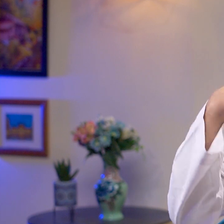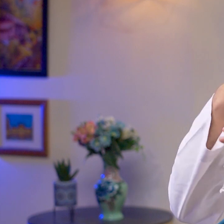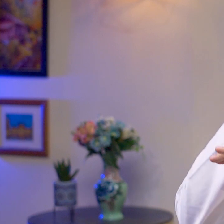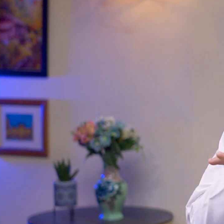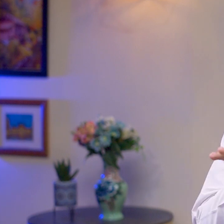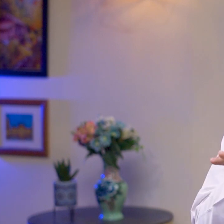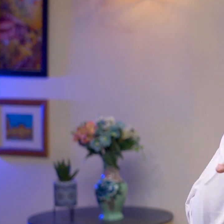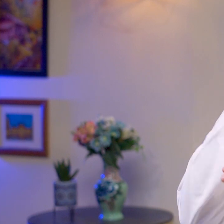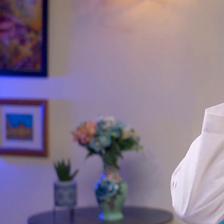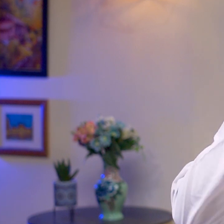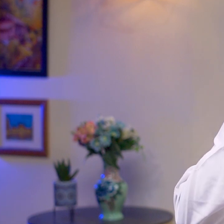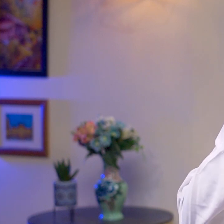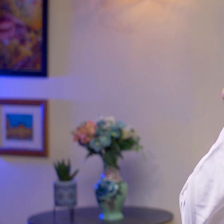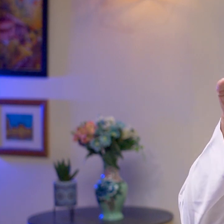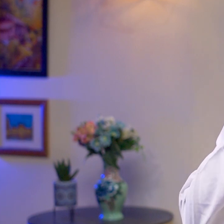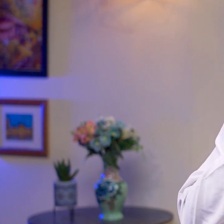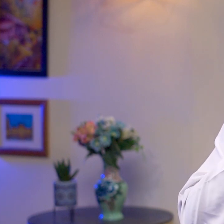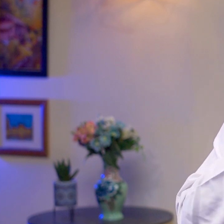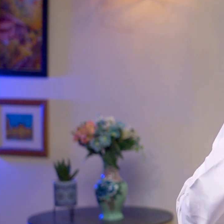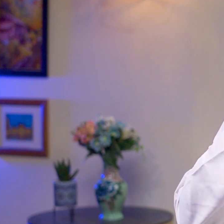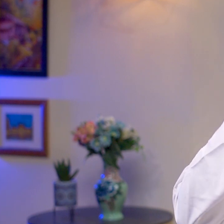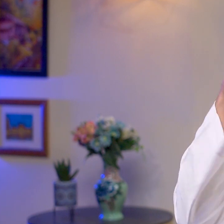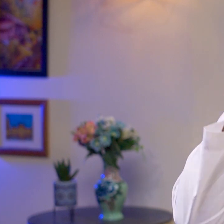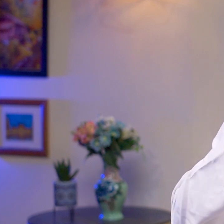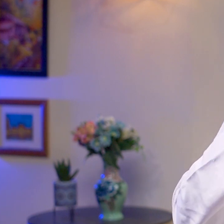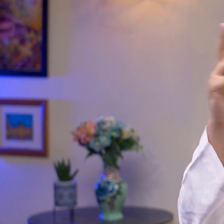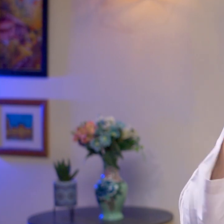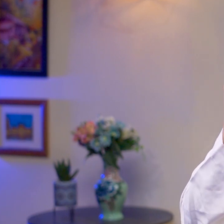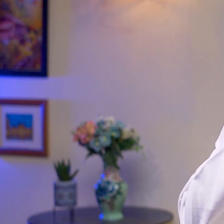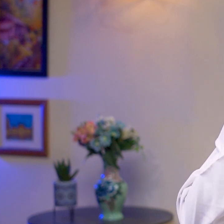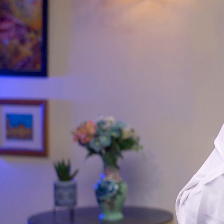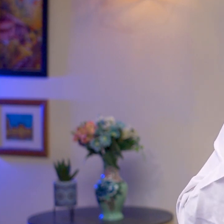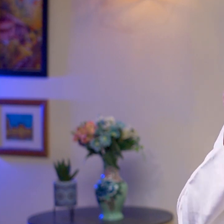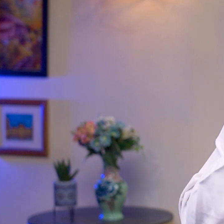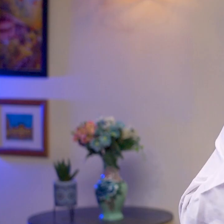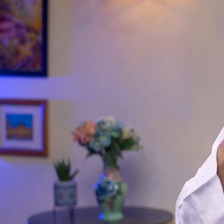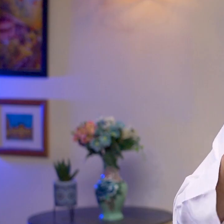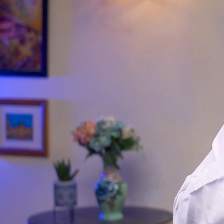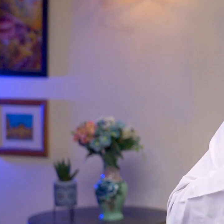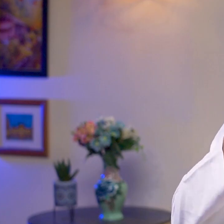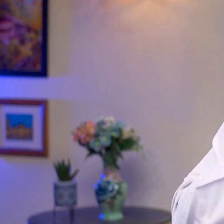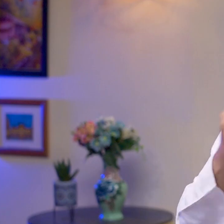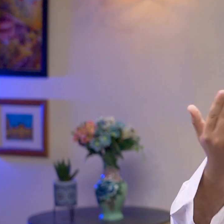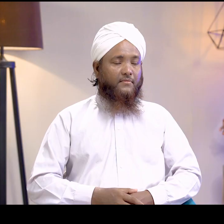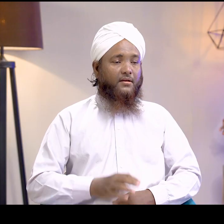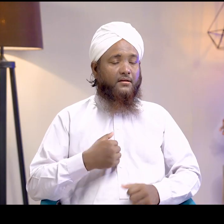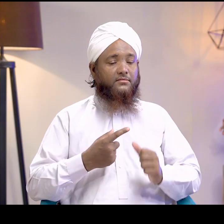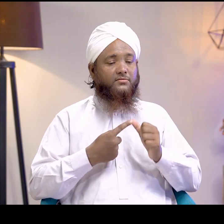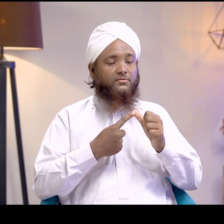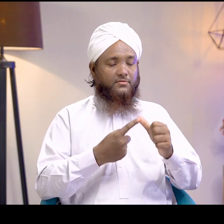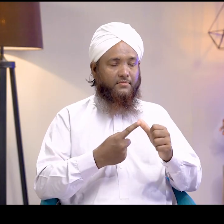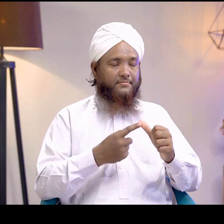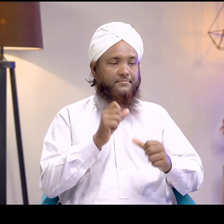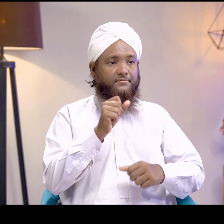क्या अल्ट्रासाउंड करवाना इस तौर पर के यह लड़का है या लड़की तो इस हवाले से क्या हुकम है करवा सकते हैं देखिए